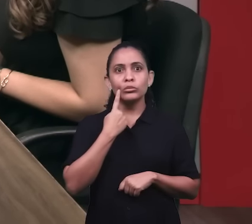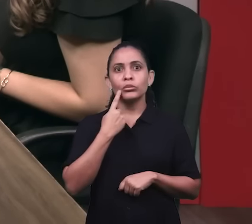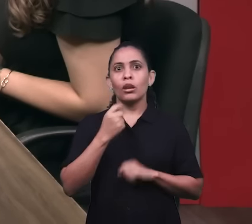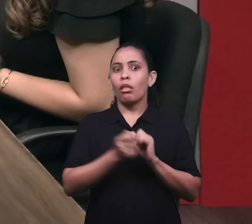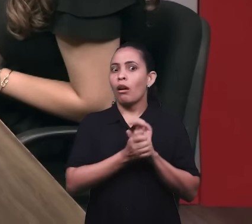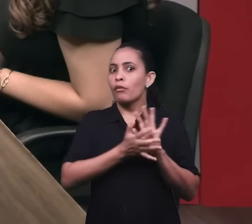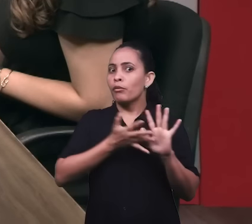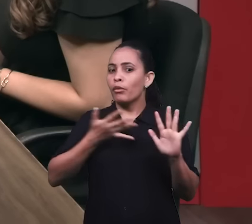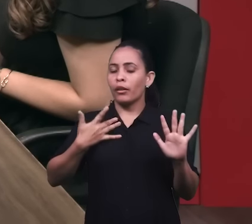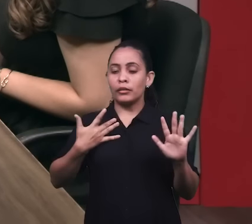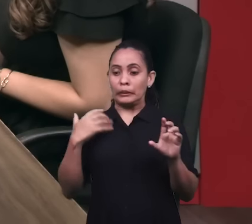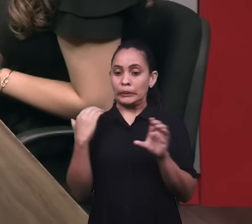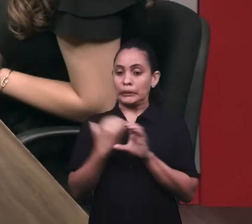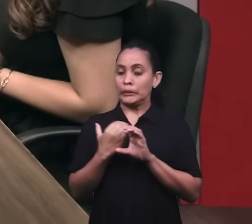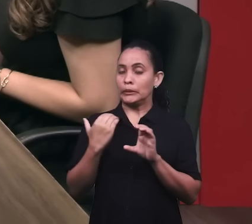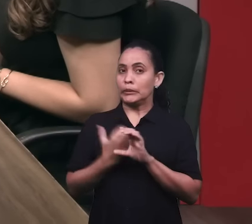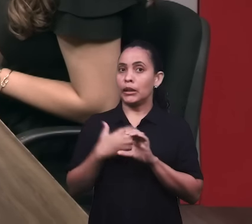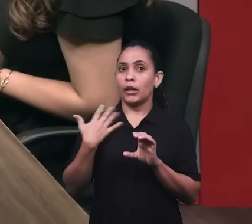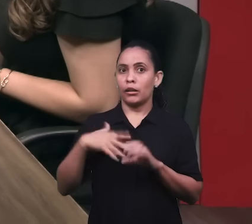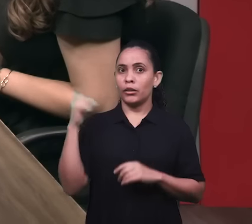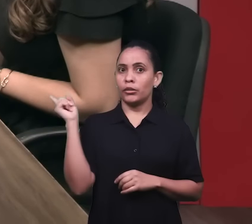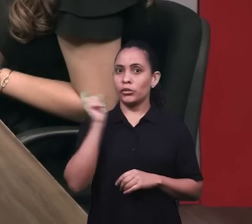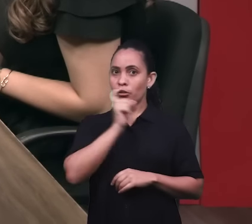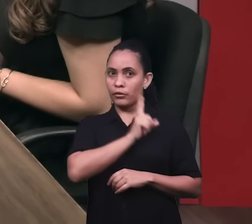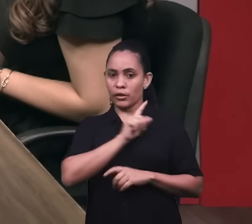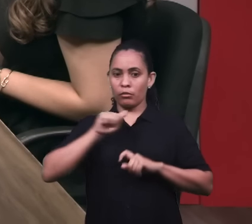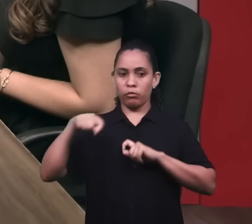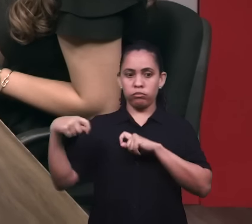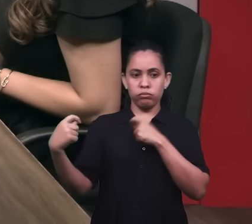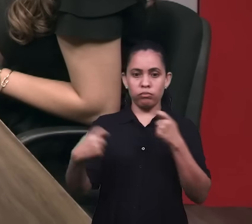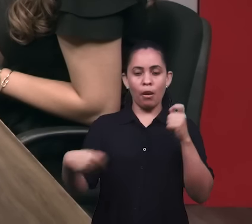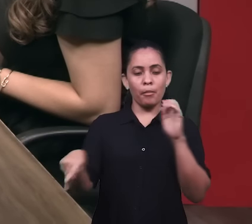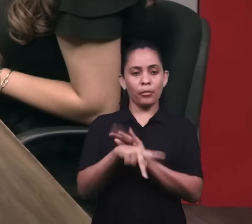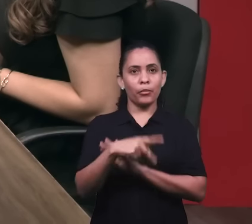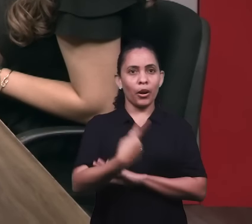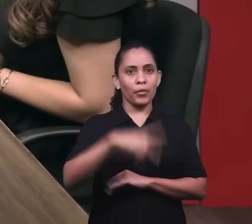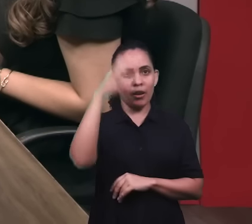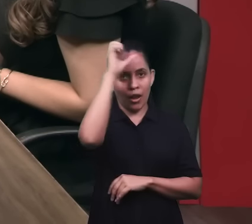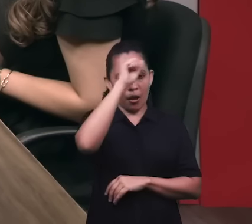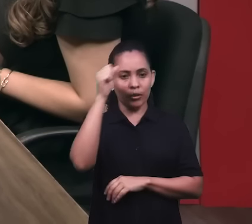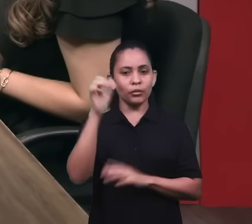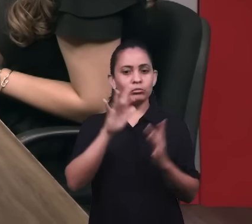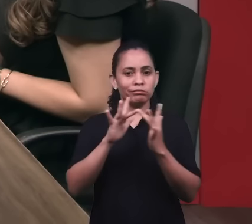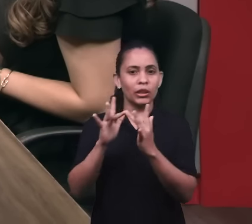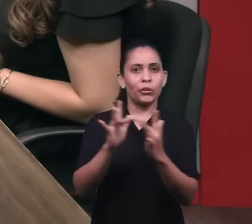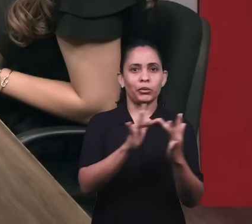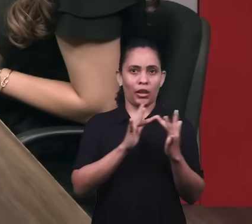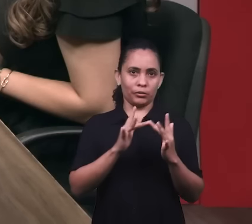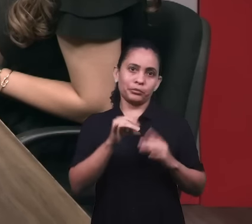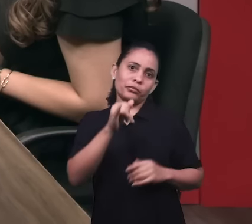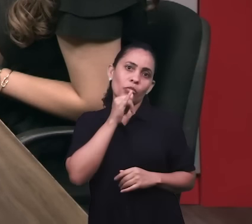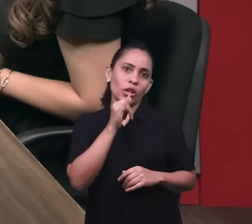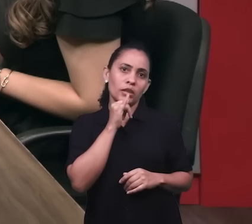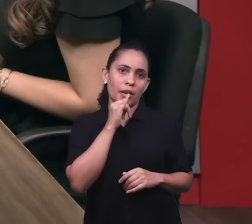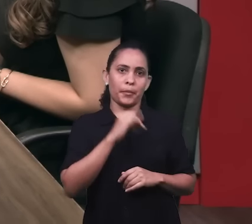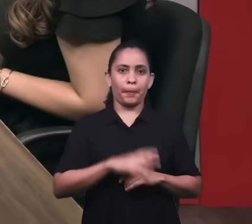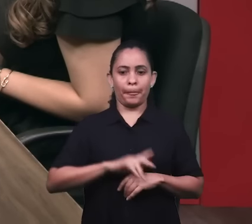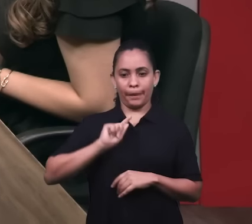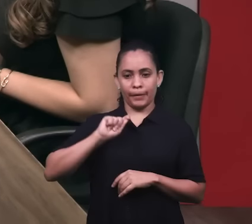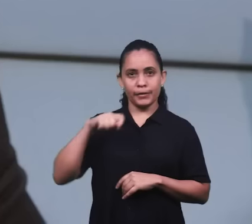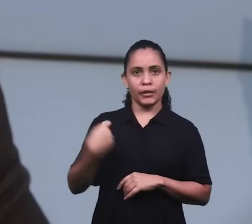estabelecer comunicação com ele. E aí ele acaba criando sinais próprios, e aí ele só aprendeu pela convivência. Por exemplo, vou sinalizar aqui,